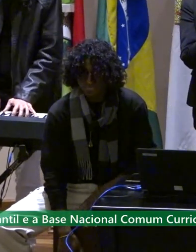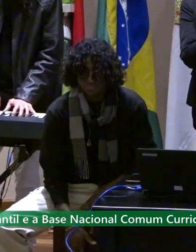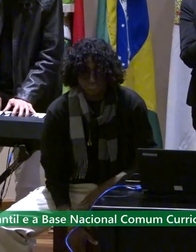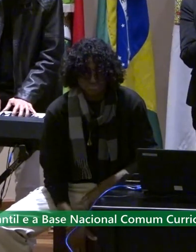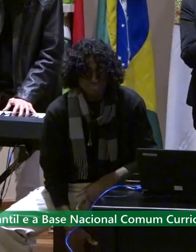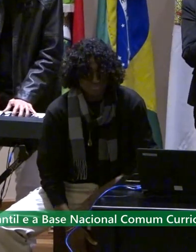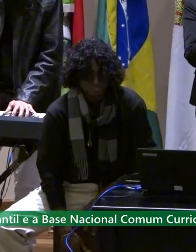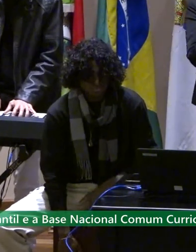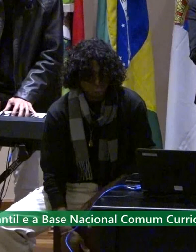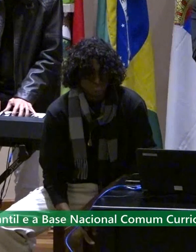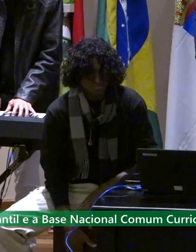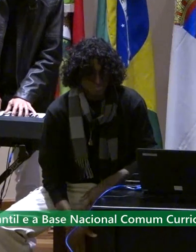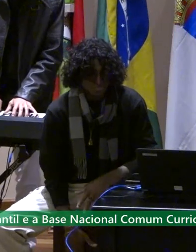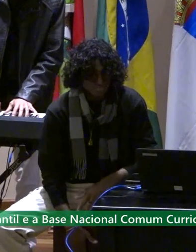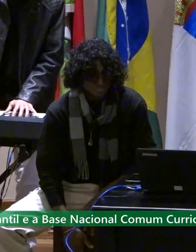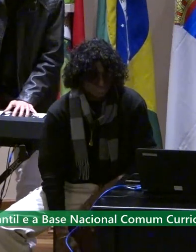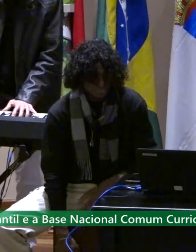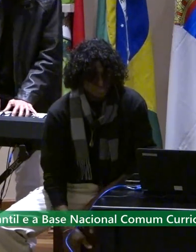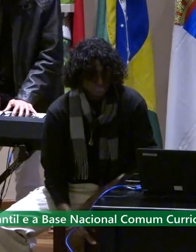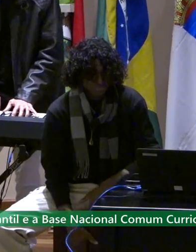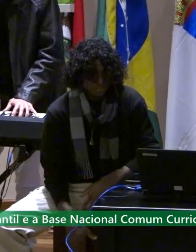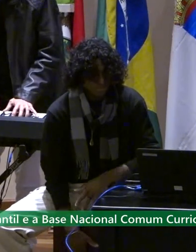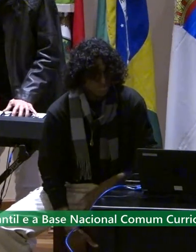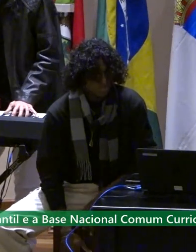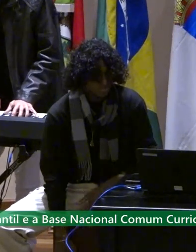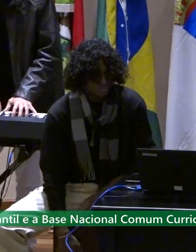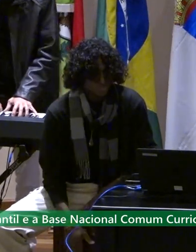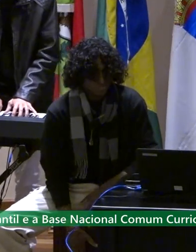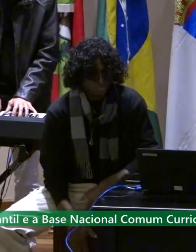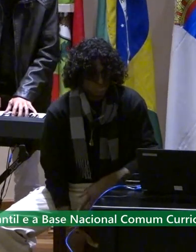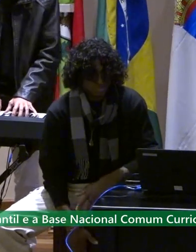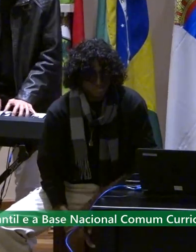e para que desunir